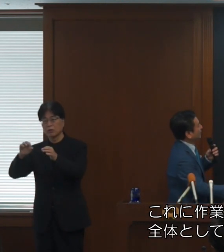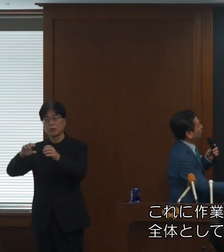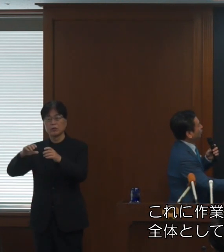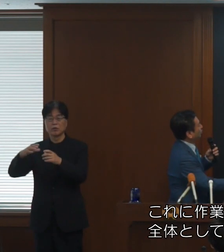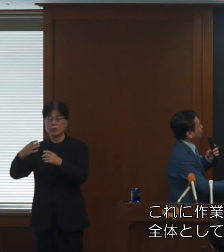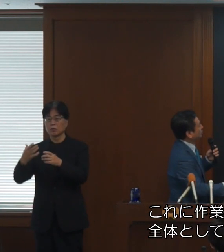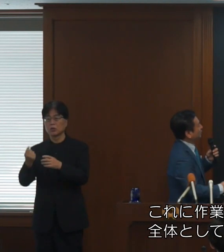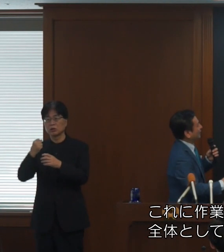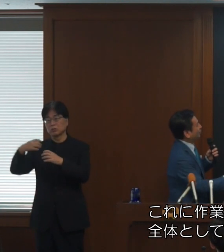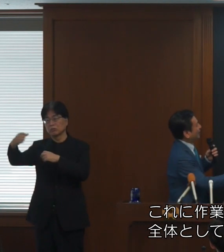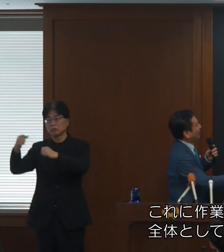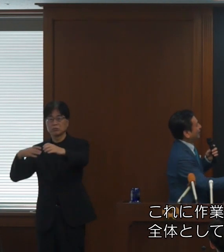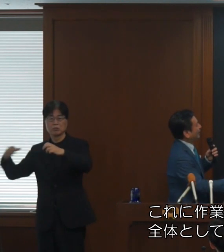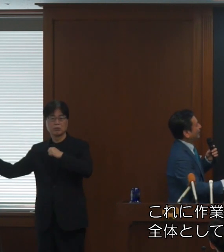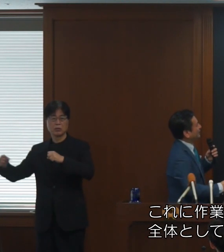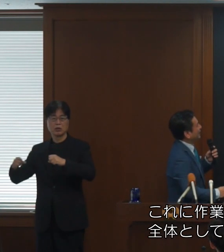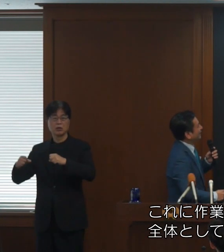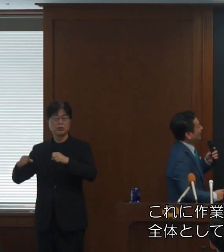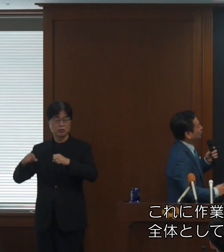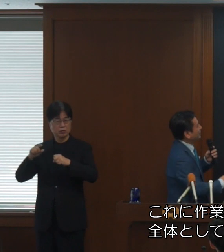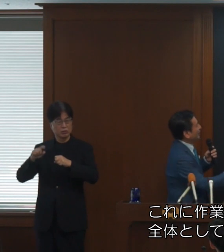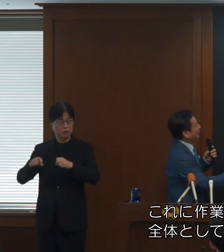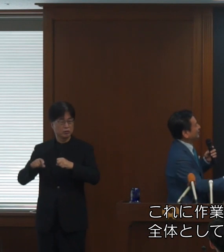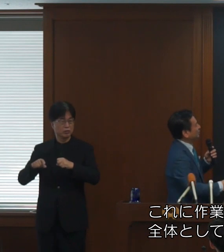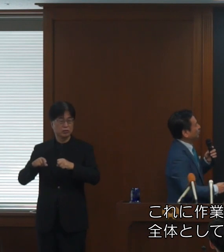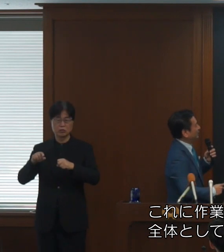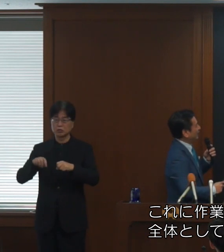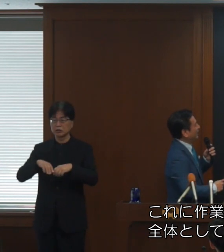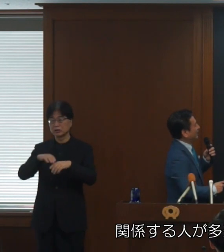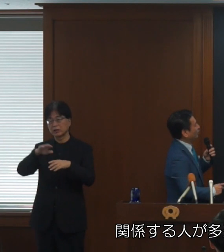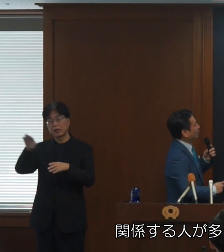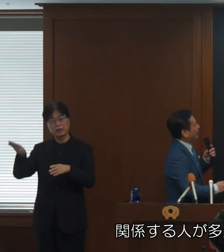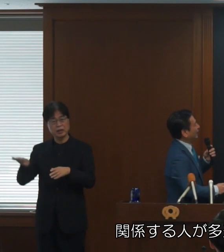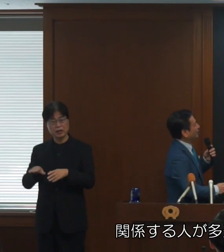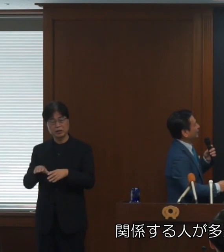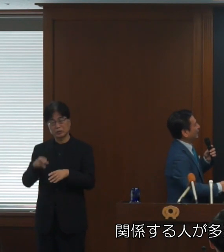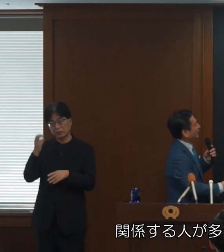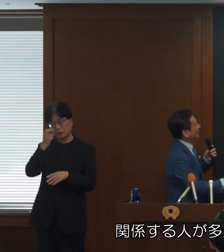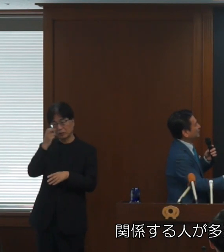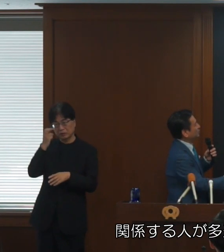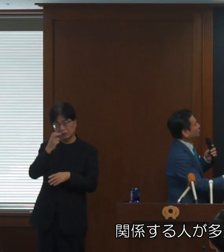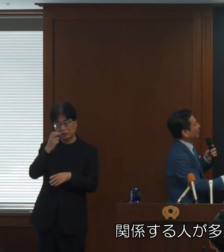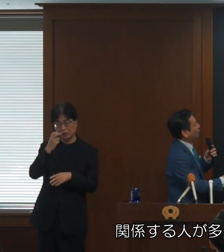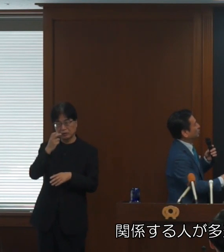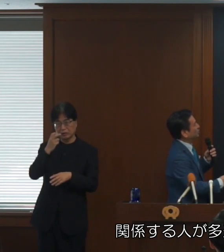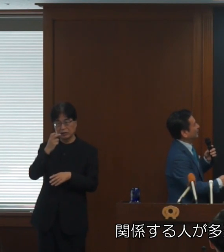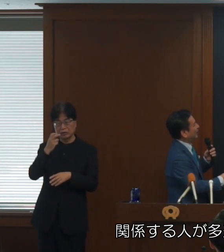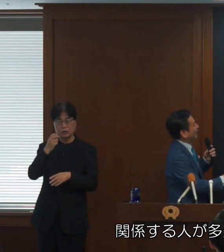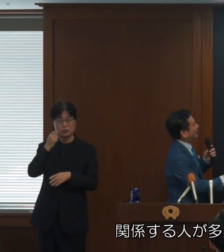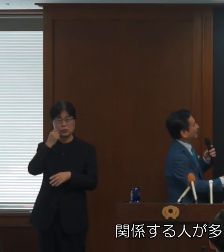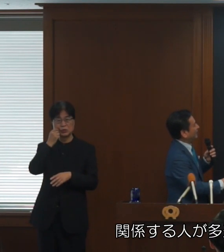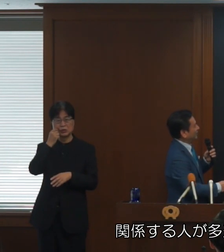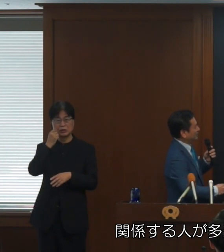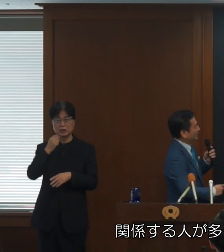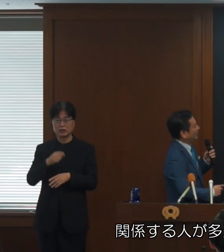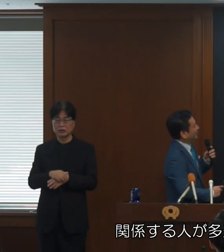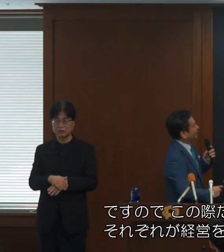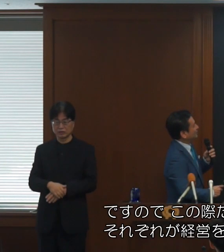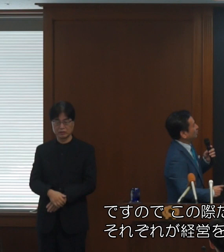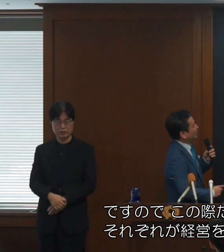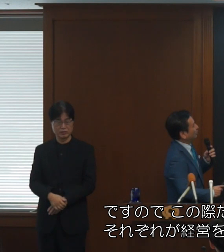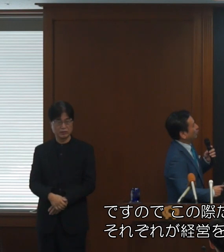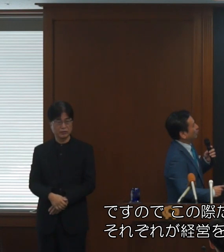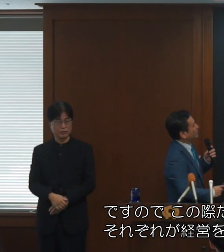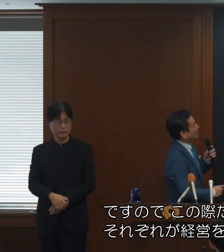作業道を作ったりとか全体として管理するときに関係する人が多すぎて大変だったんです